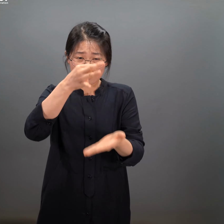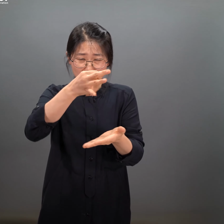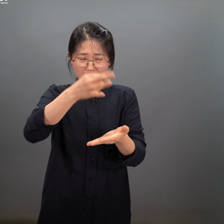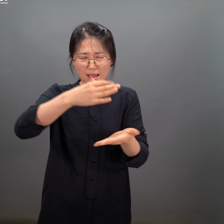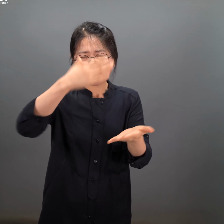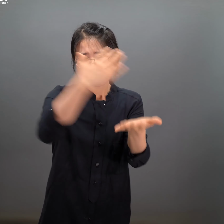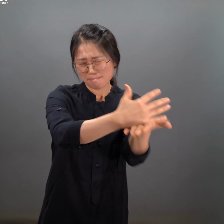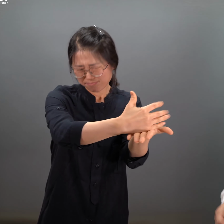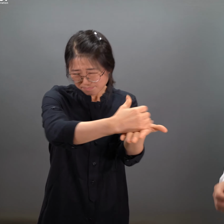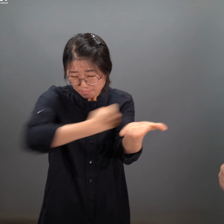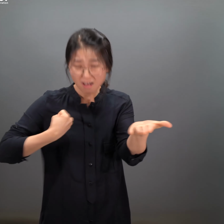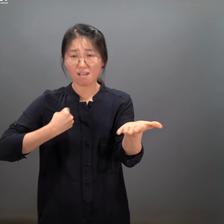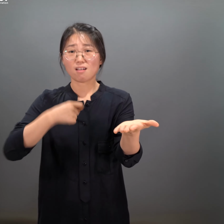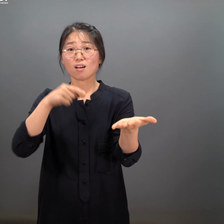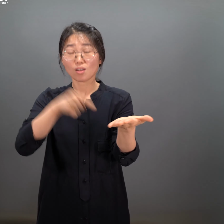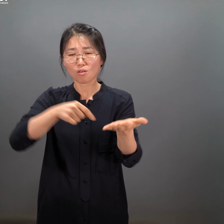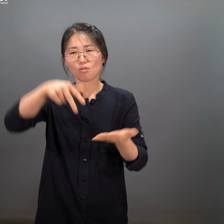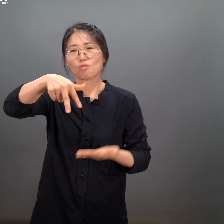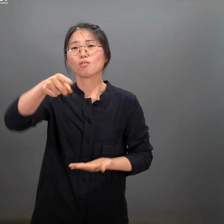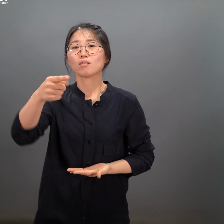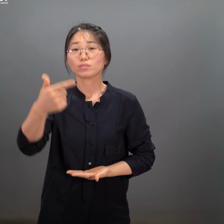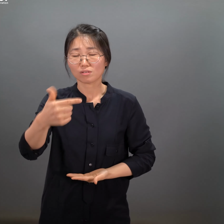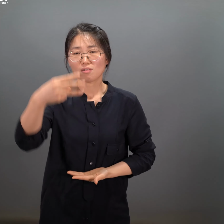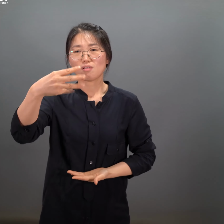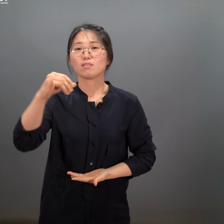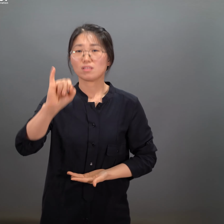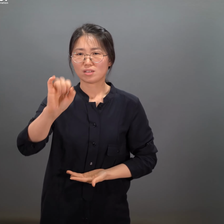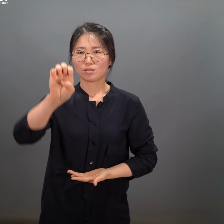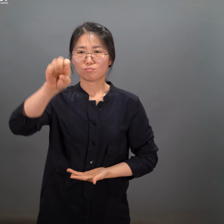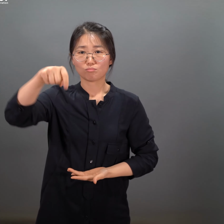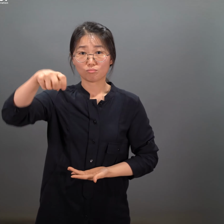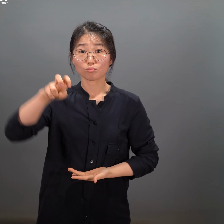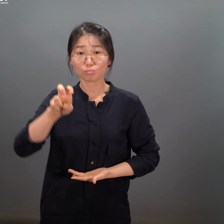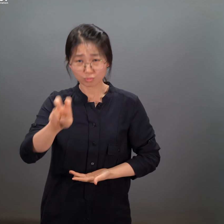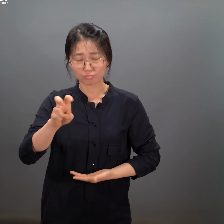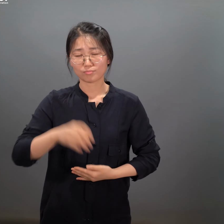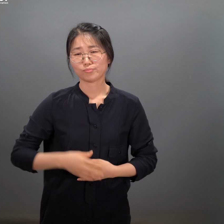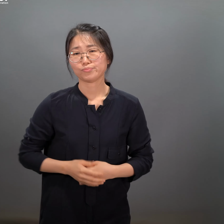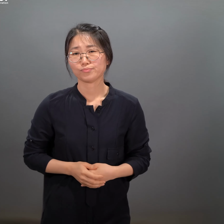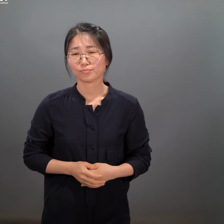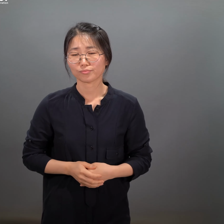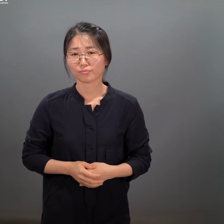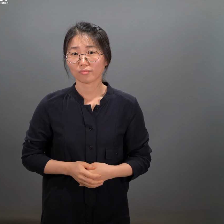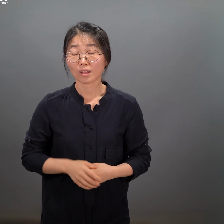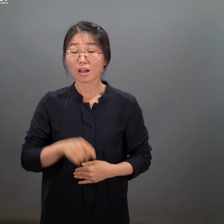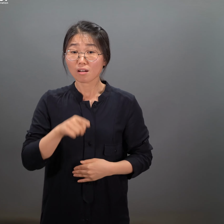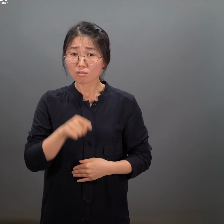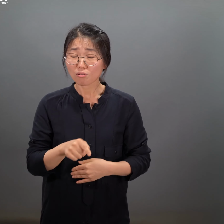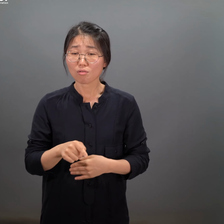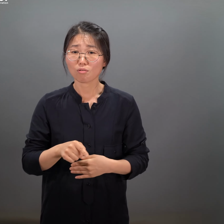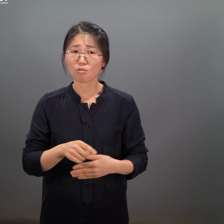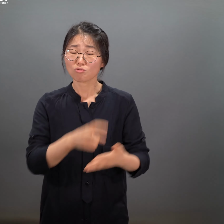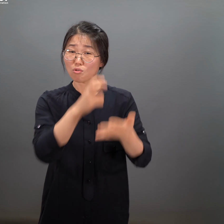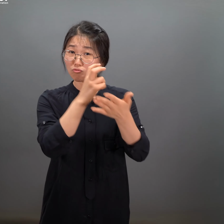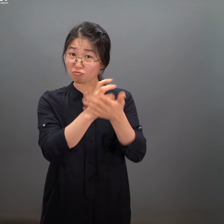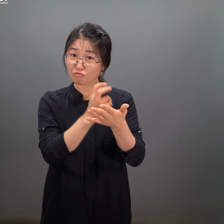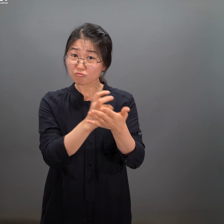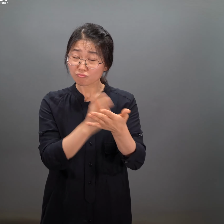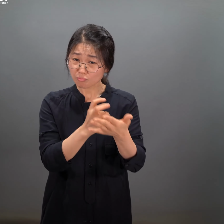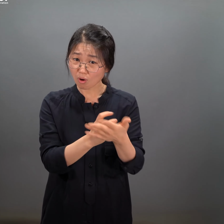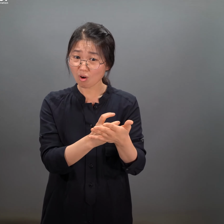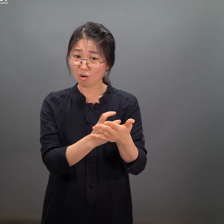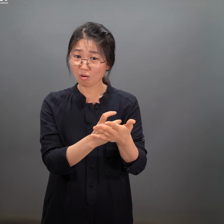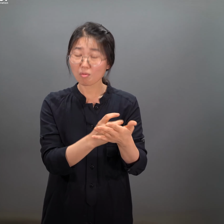있는 모든 것들은 그냥 전쟁 탈취물, 전리품으로 삼습니다. 그런데 이 전쟁 기준을